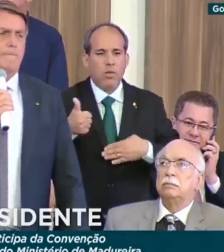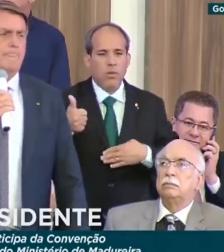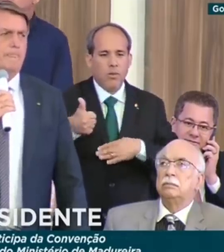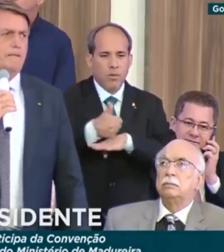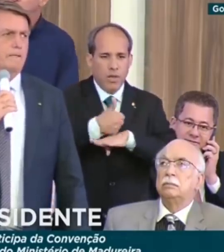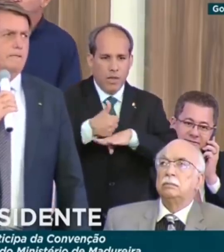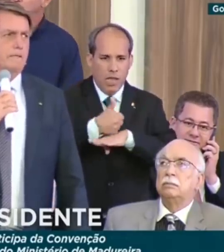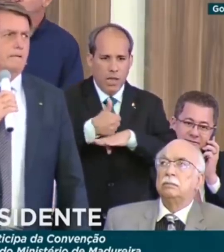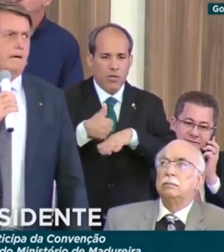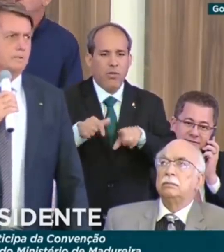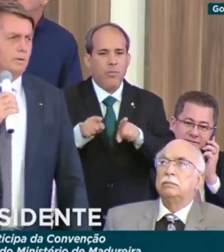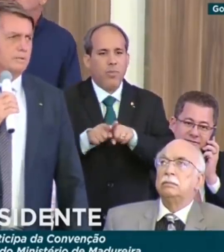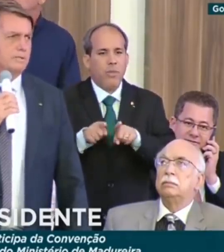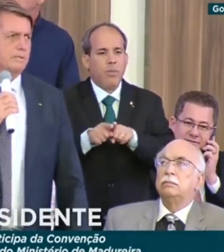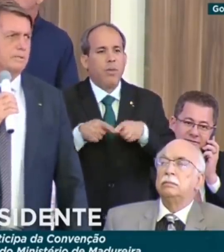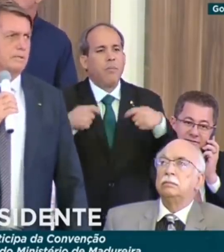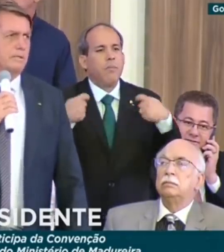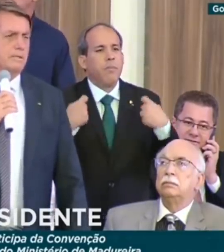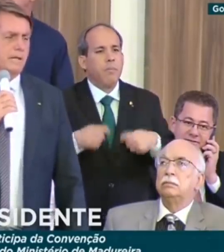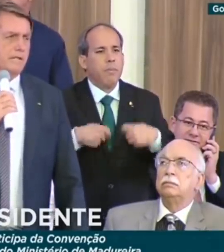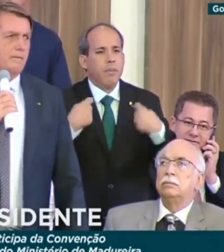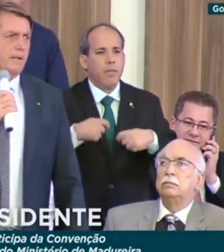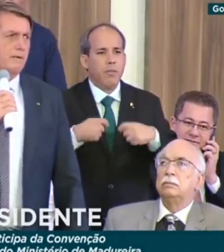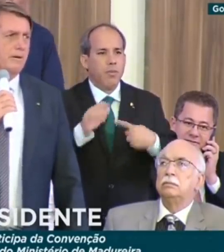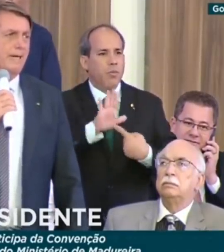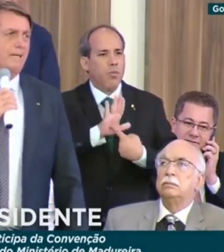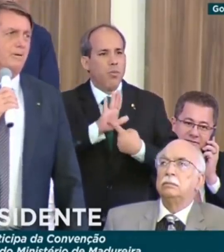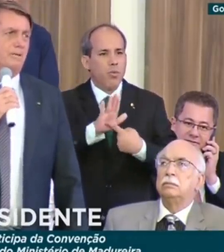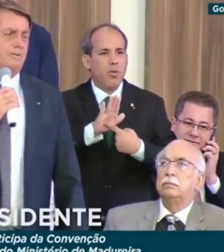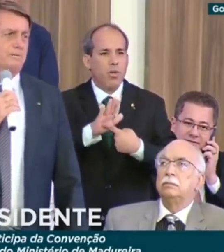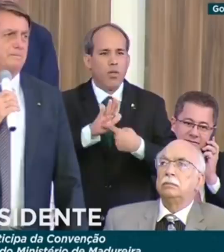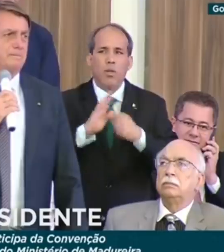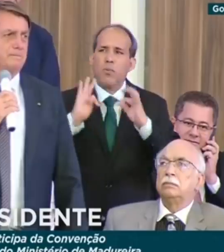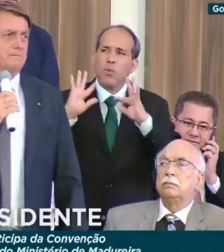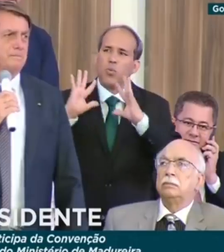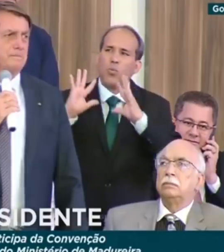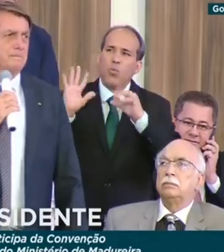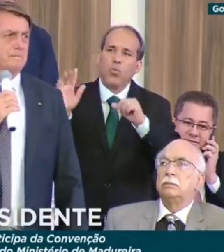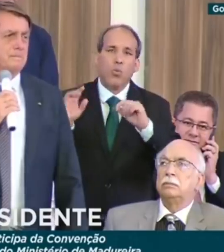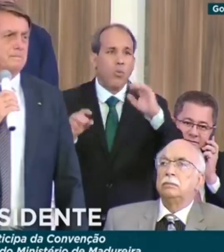mostrar a todos que esse Brasil é nosso.